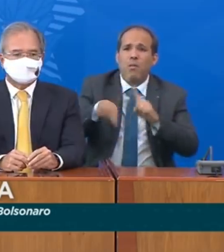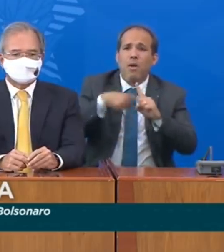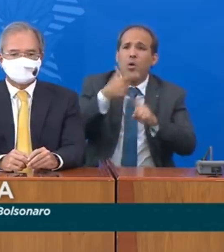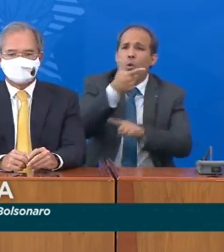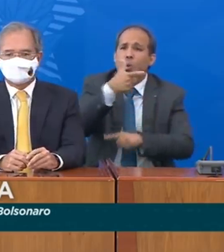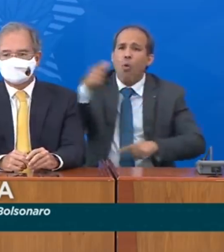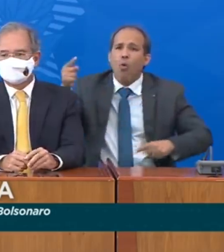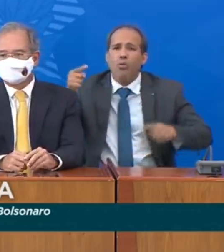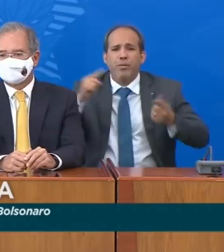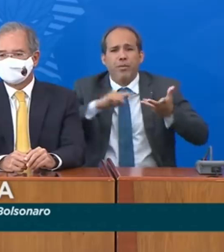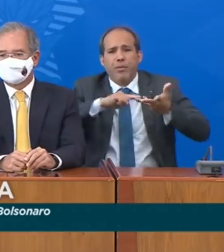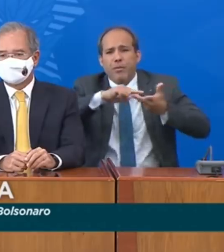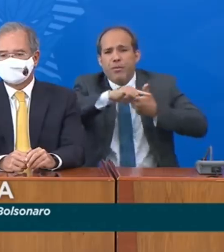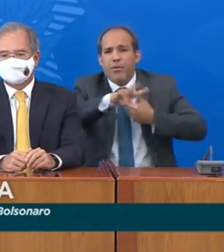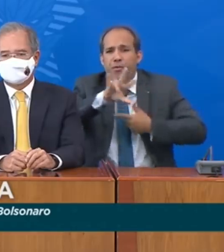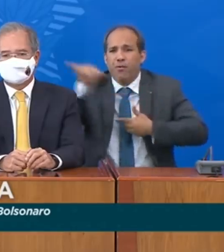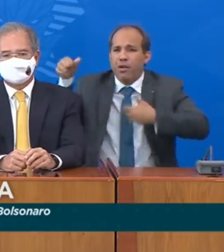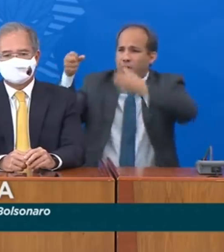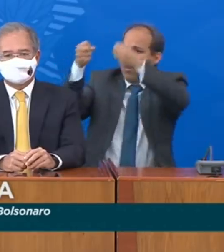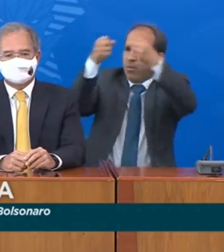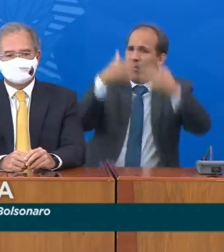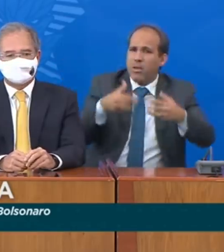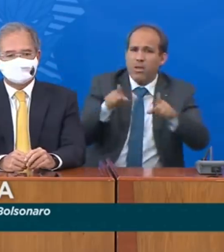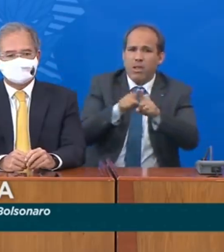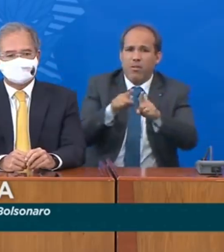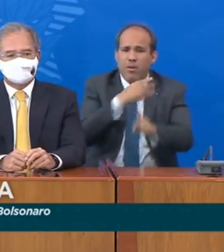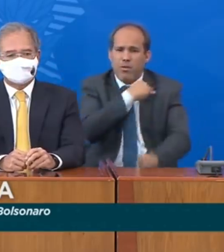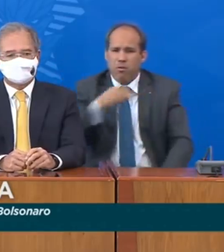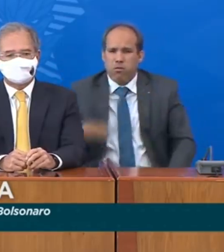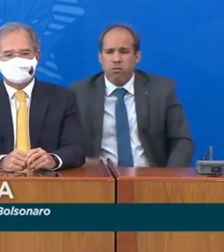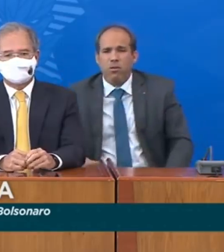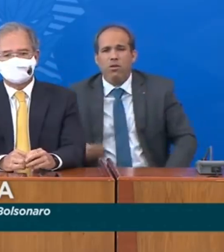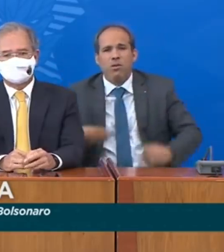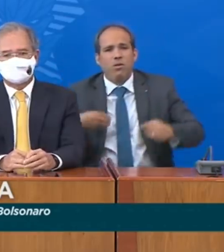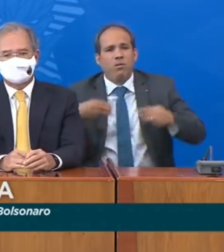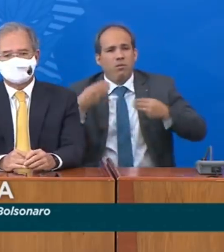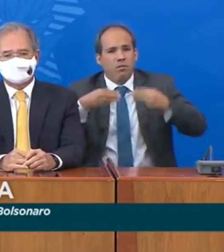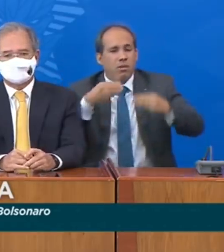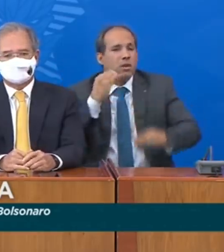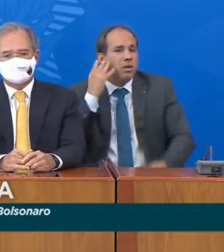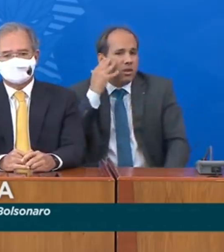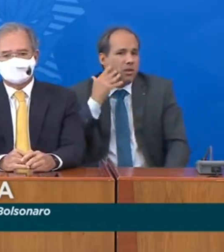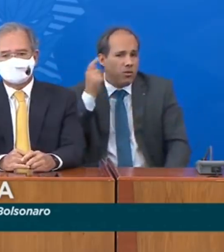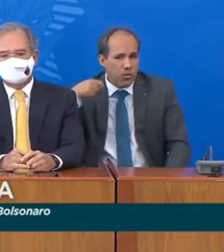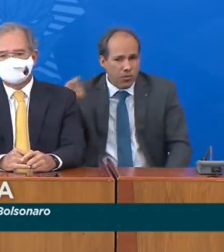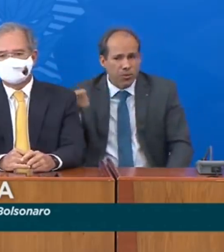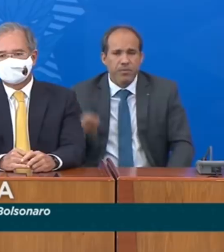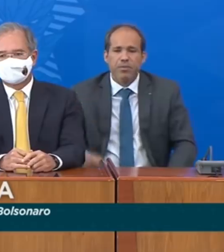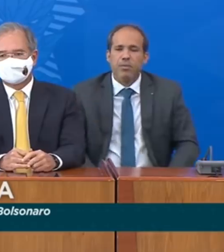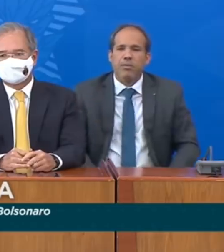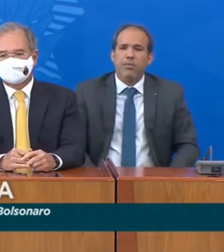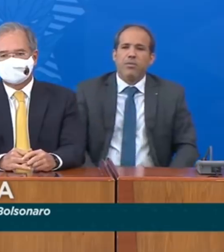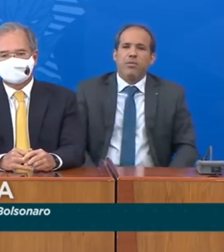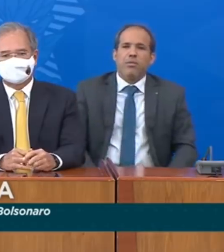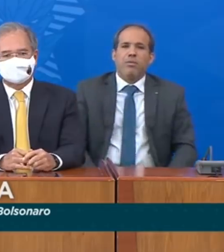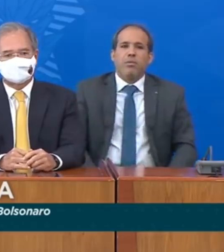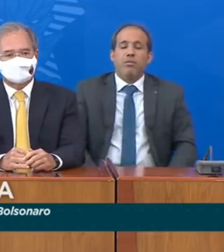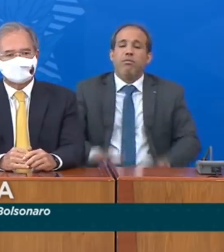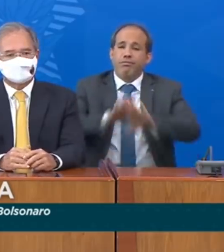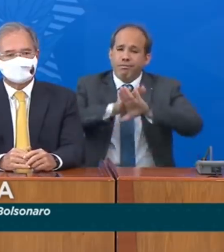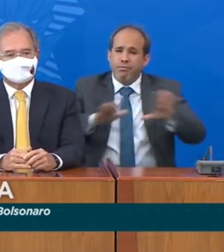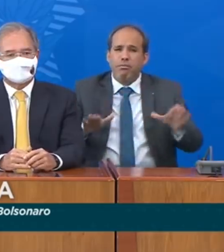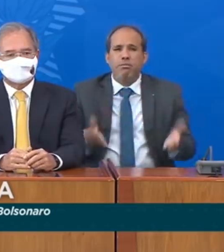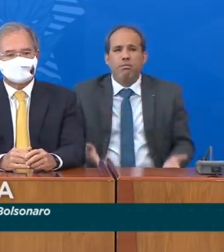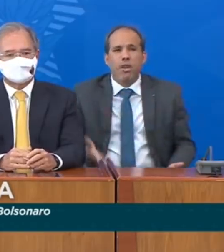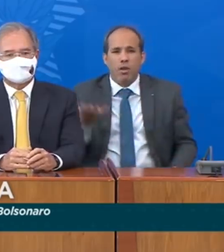fatores, como vai falar aqui também o nosso ministro da Infraestrutura, Tarcísio. Assim sendo, eu